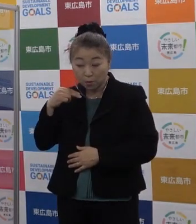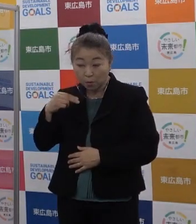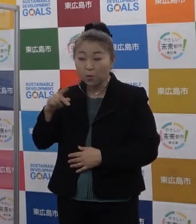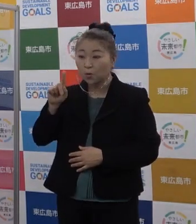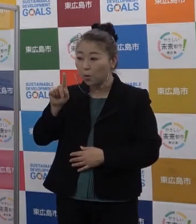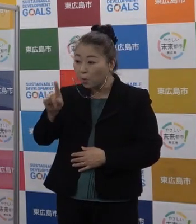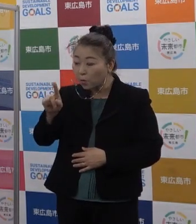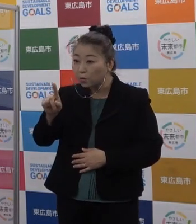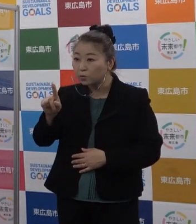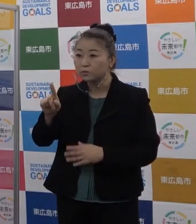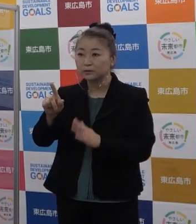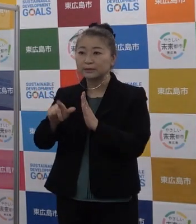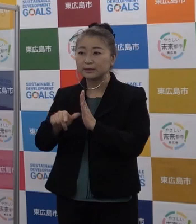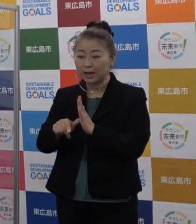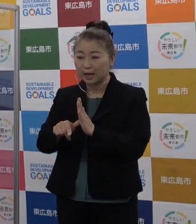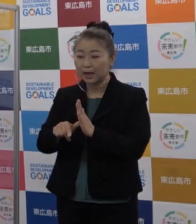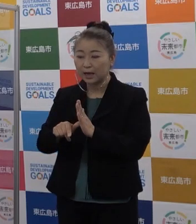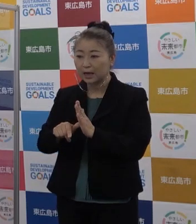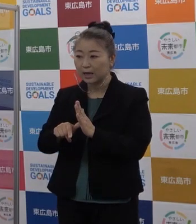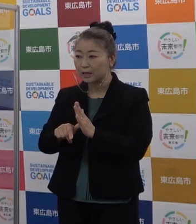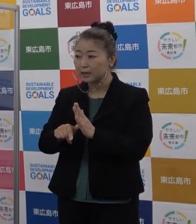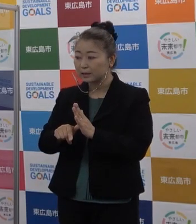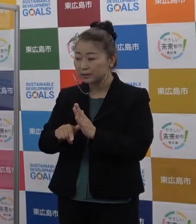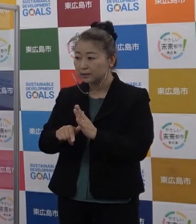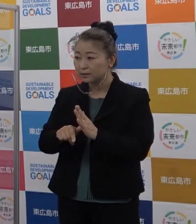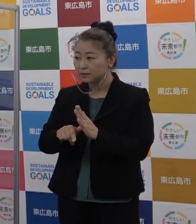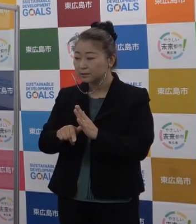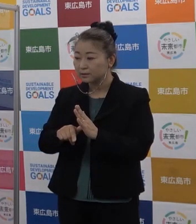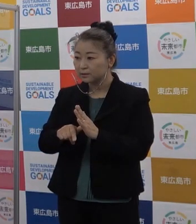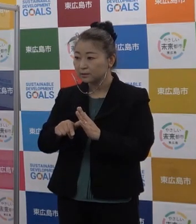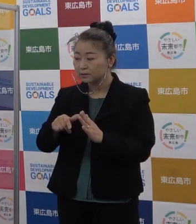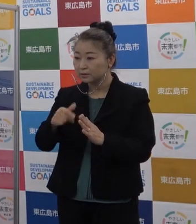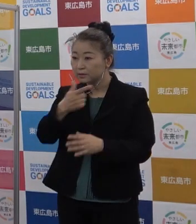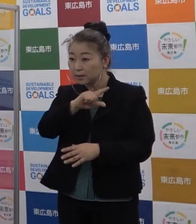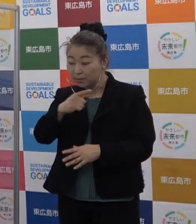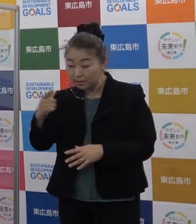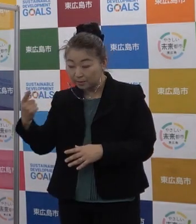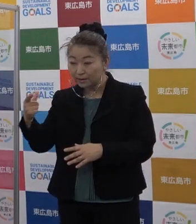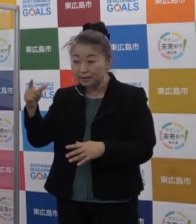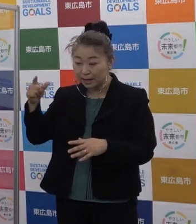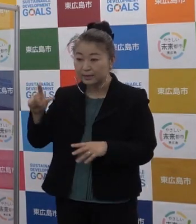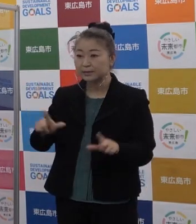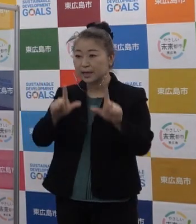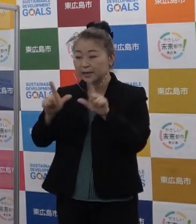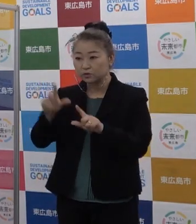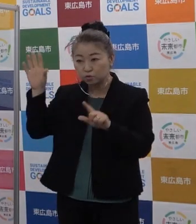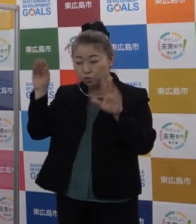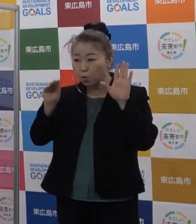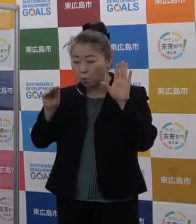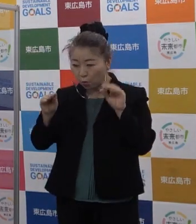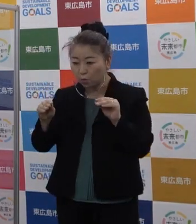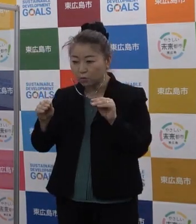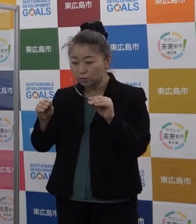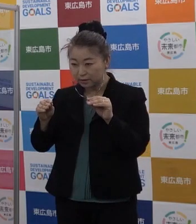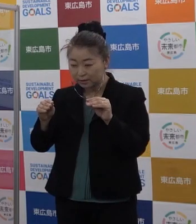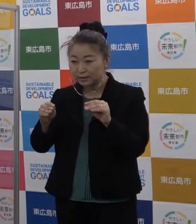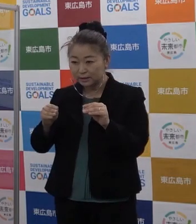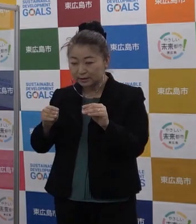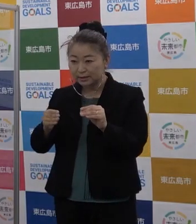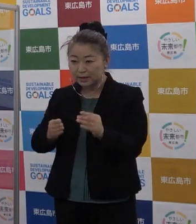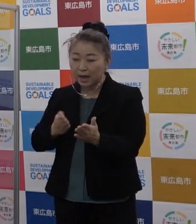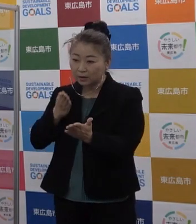ことによってこちらにあるようなさまざまな生活情報にアクセスができ